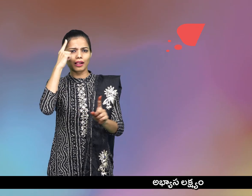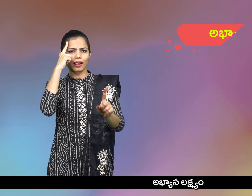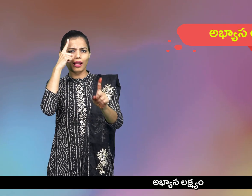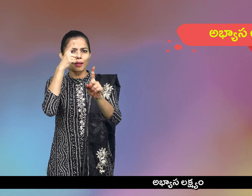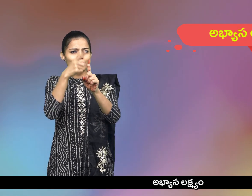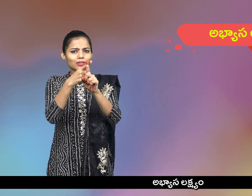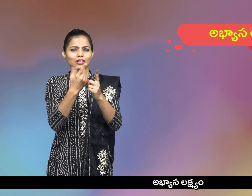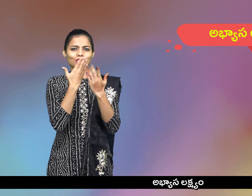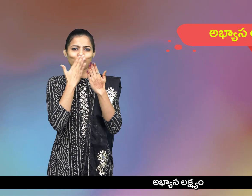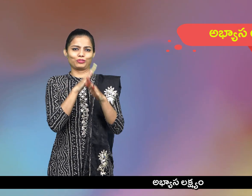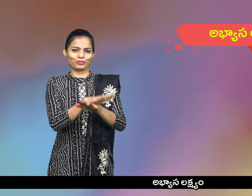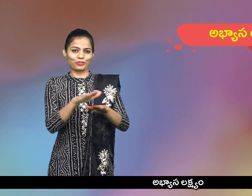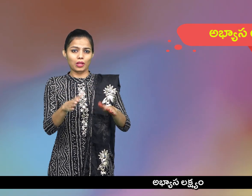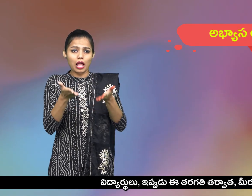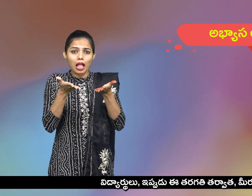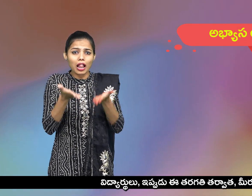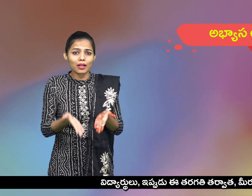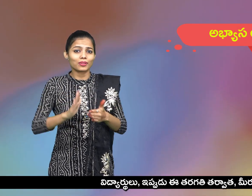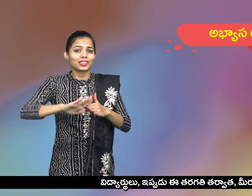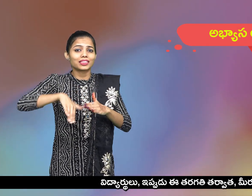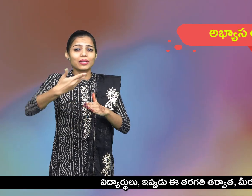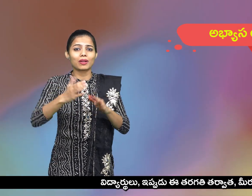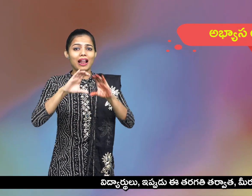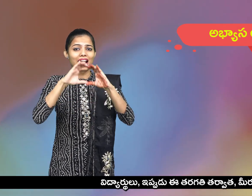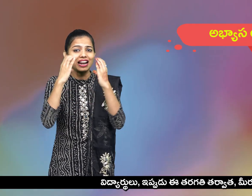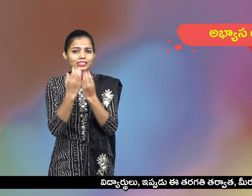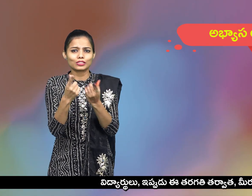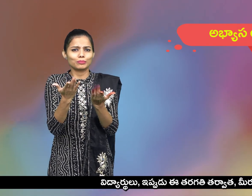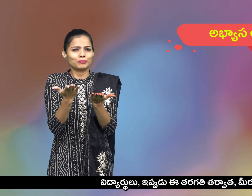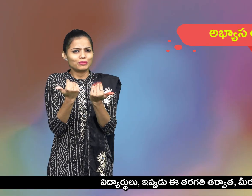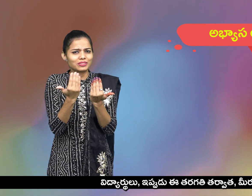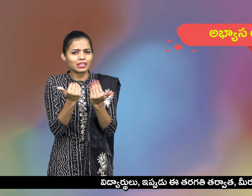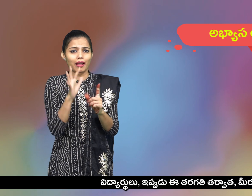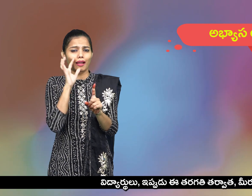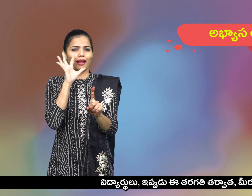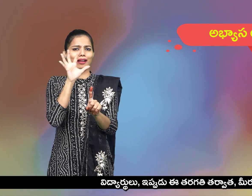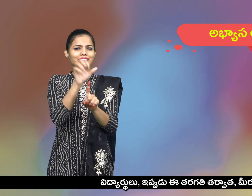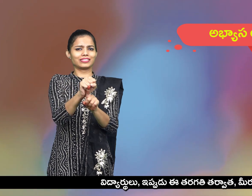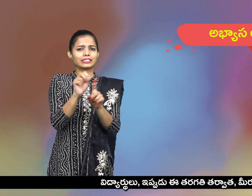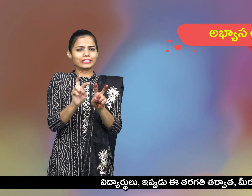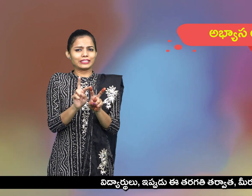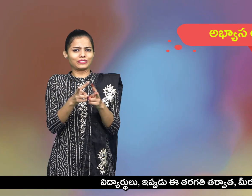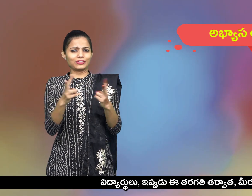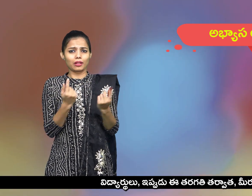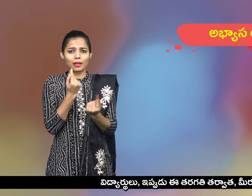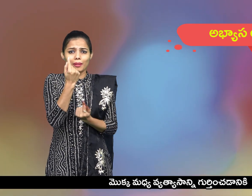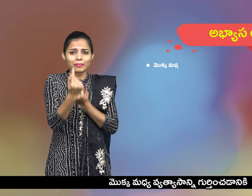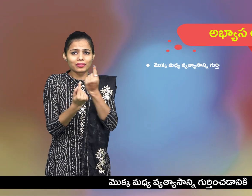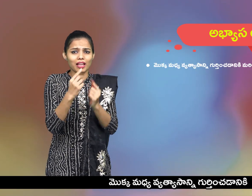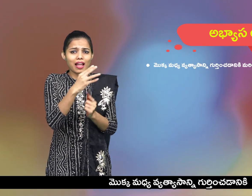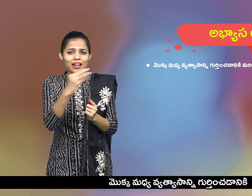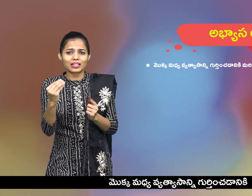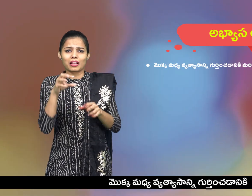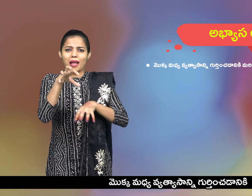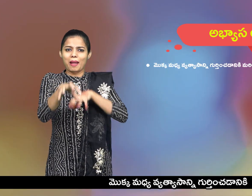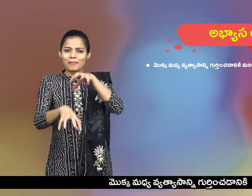అభ్యాస లక్ష్యం. విద్యార్థులు, ఇప్పుడు ఈ తరగతి తరువాత మీరు మొక్క మధ్య